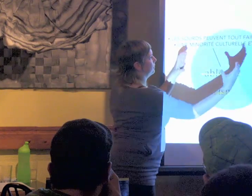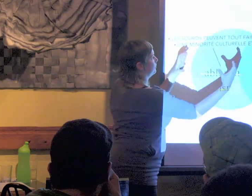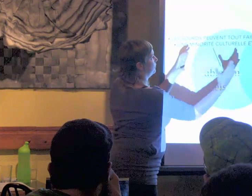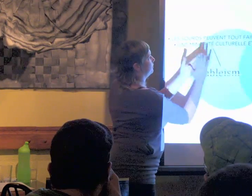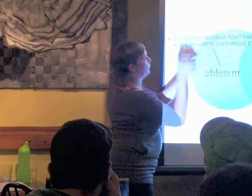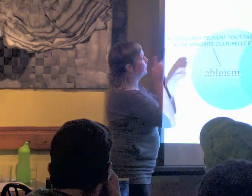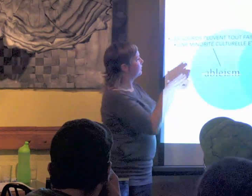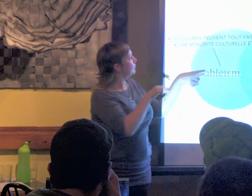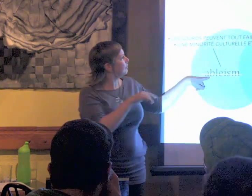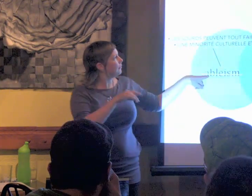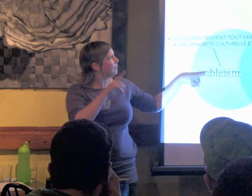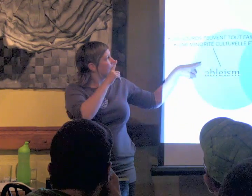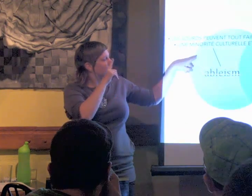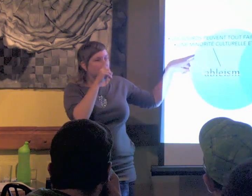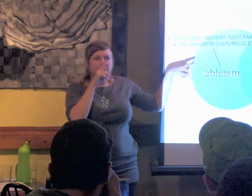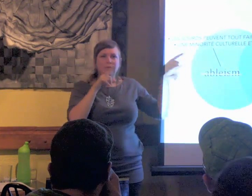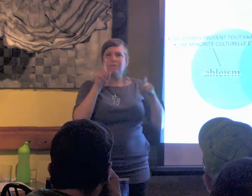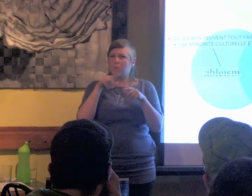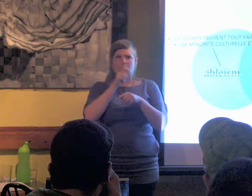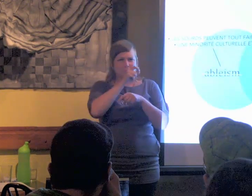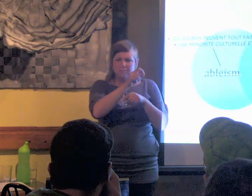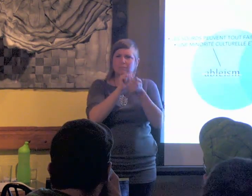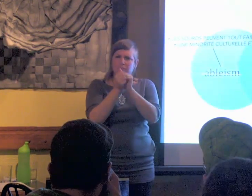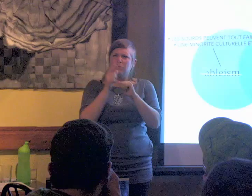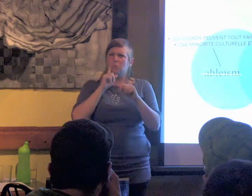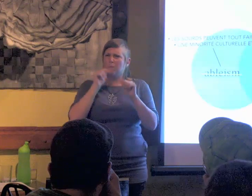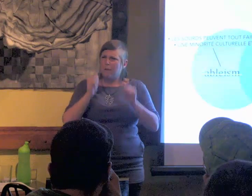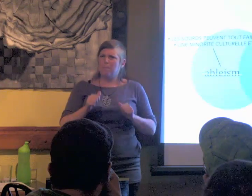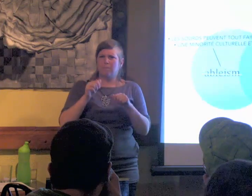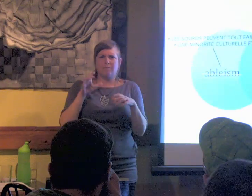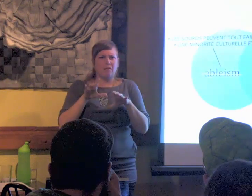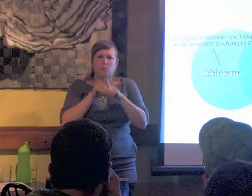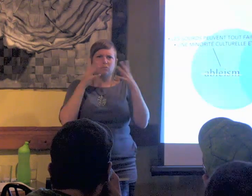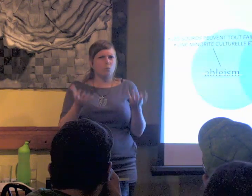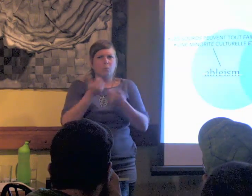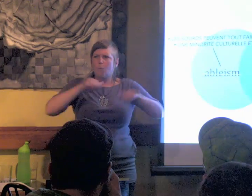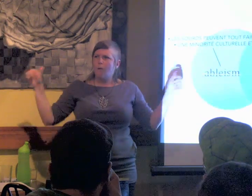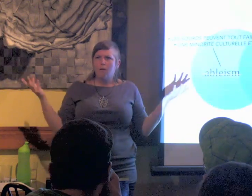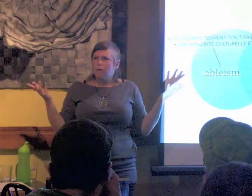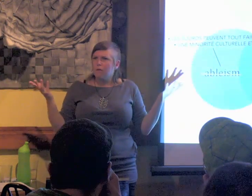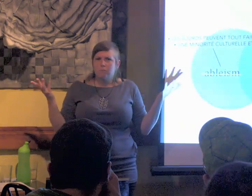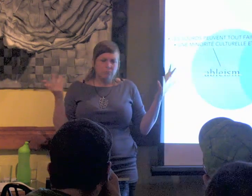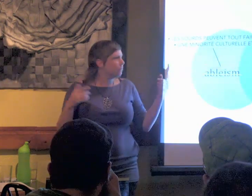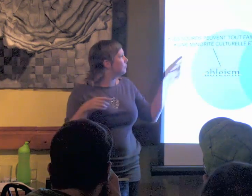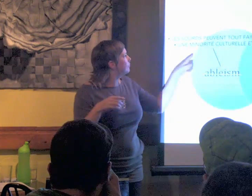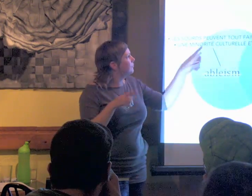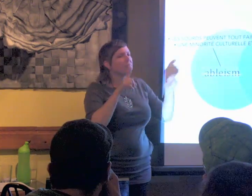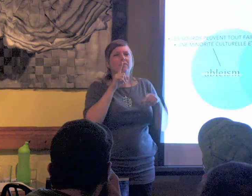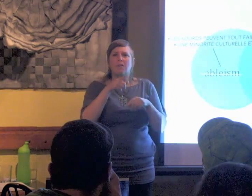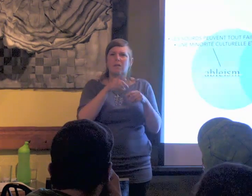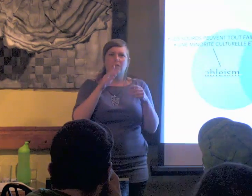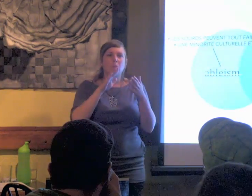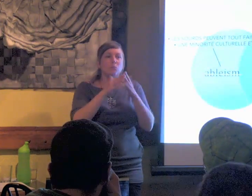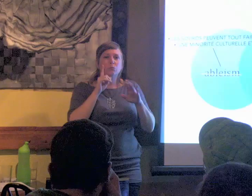C'est ça. Donc, le capacitisme, et vous voyez que l'audisme est au centre. Donc, la personne sourde peut faire tout ce